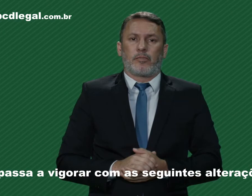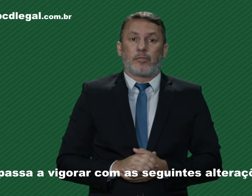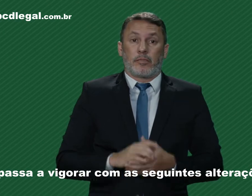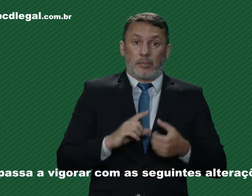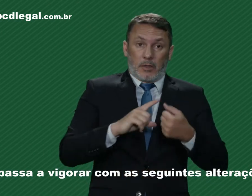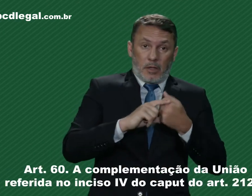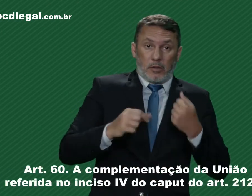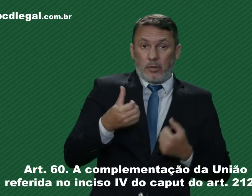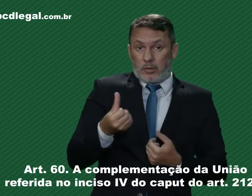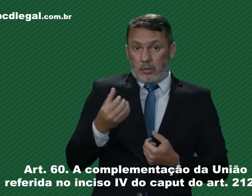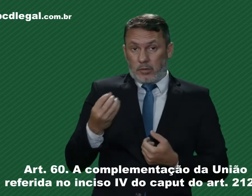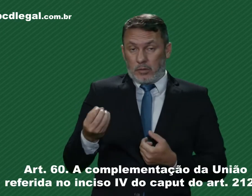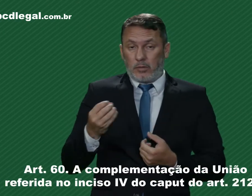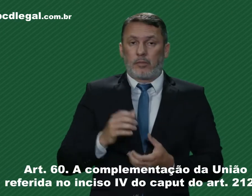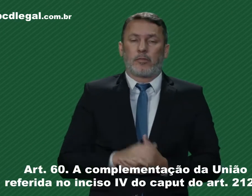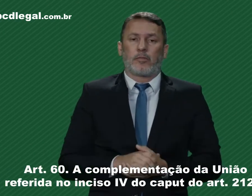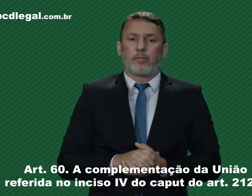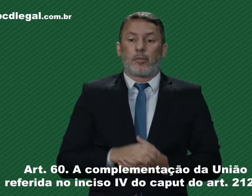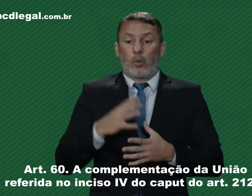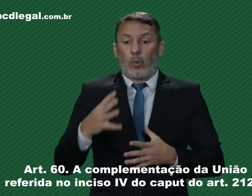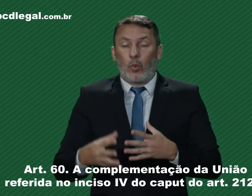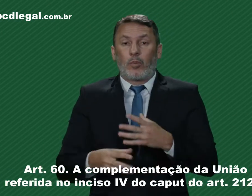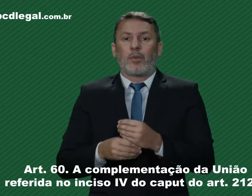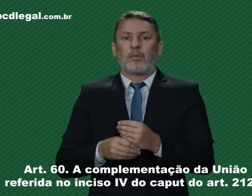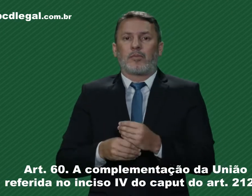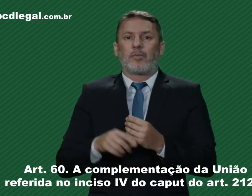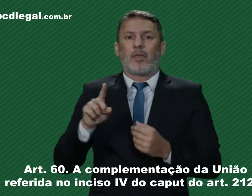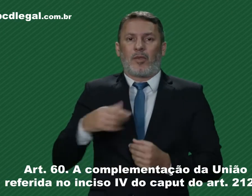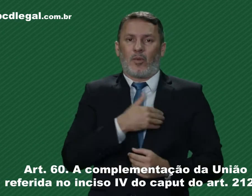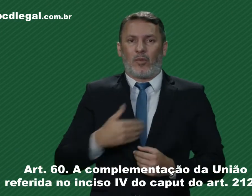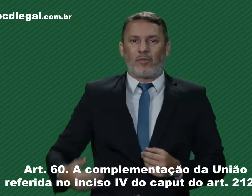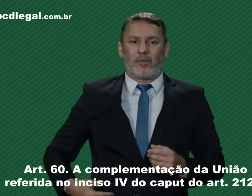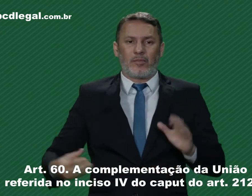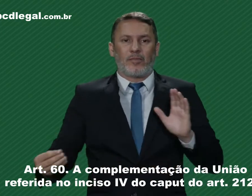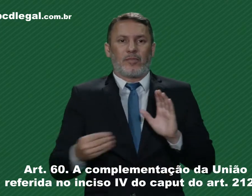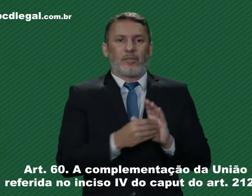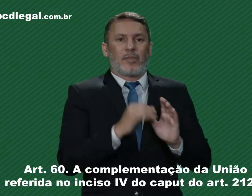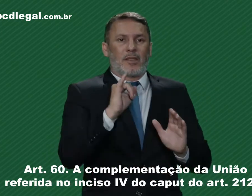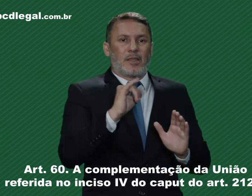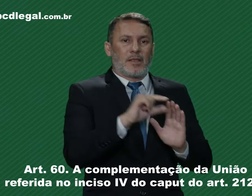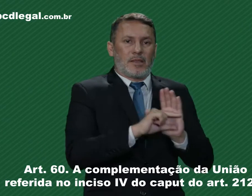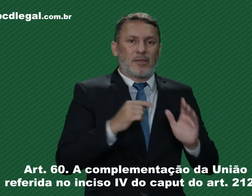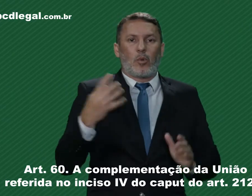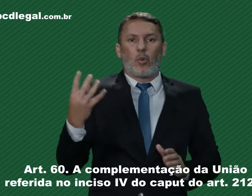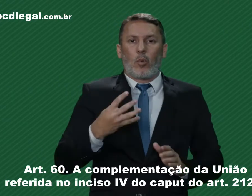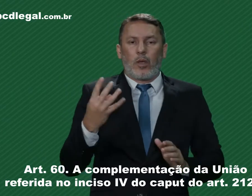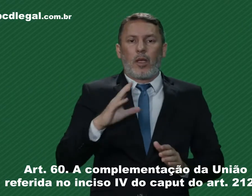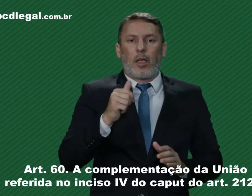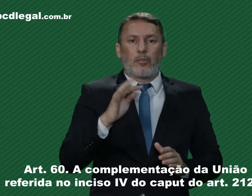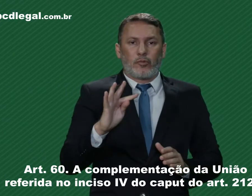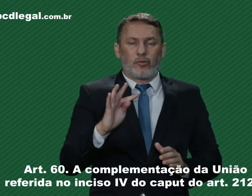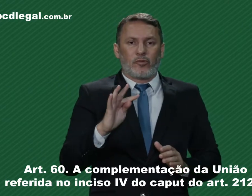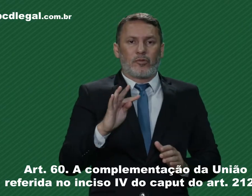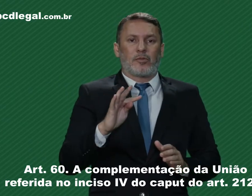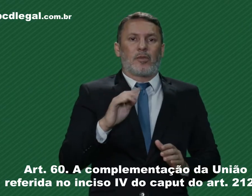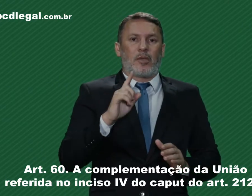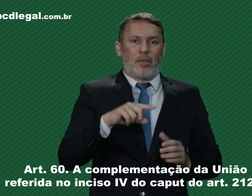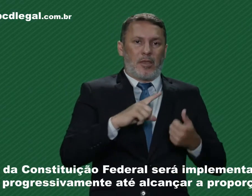alterações. Artigo 60. A complementação da União referida no inciso 4 do caput do